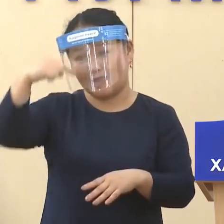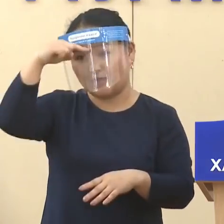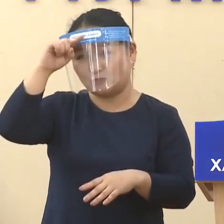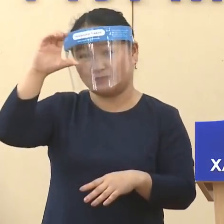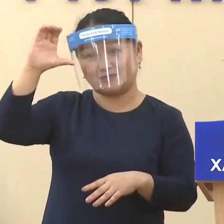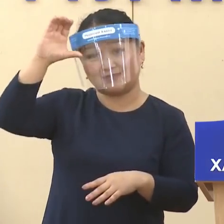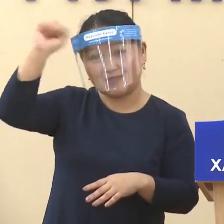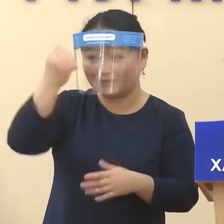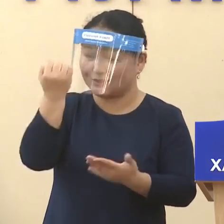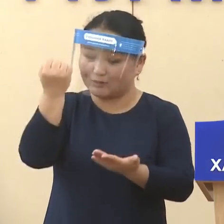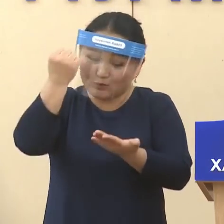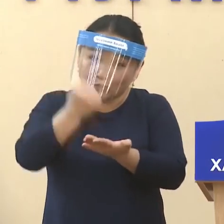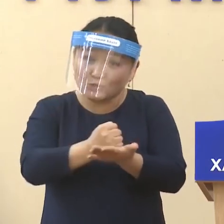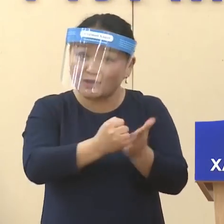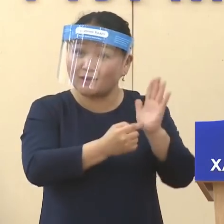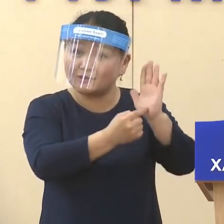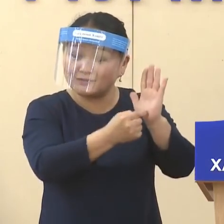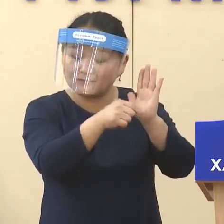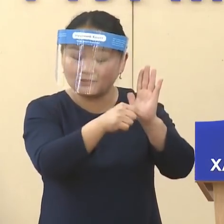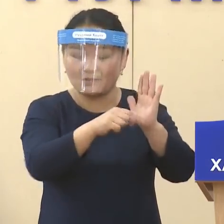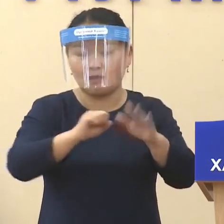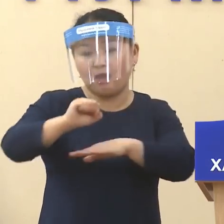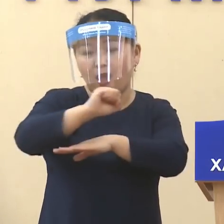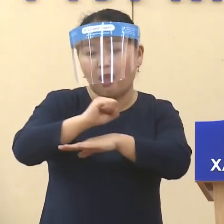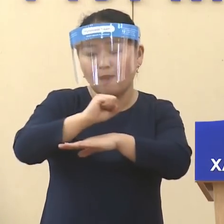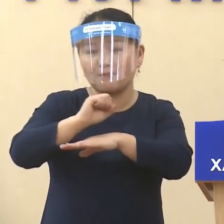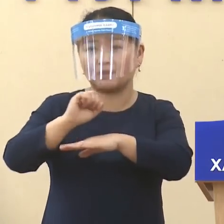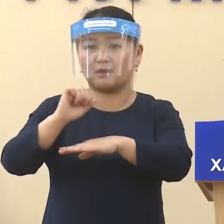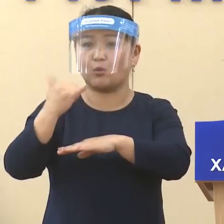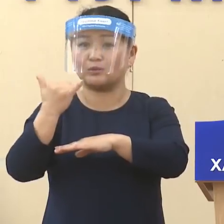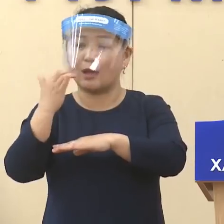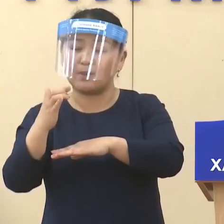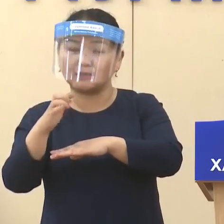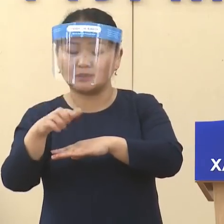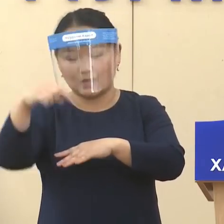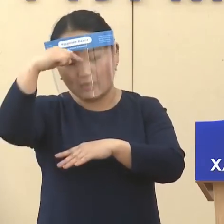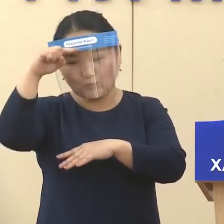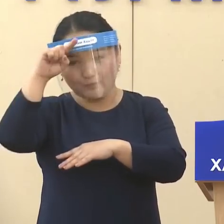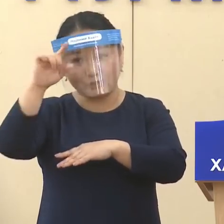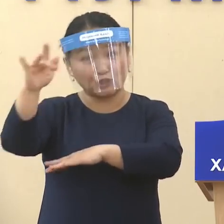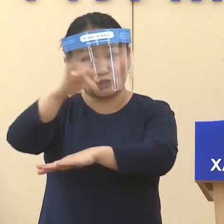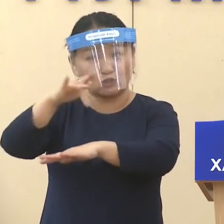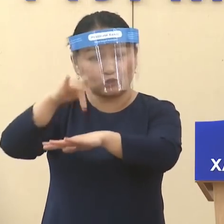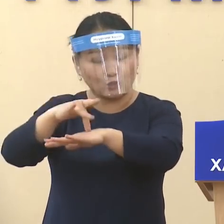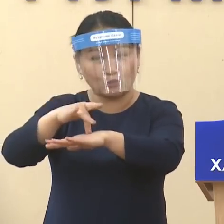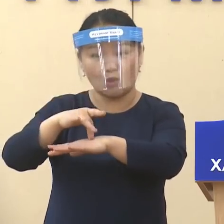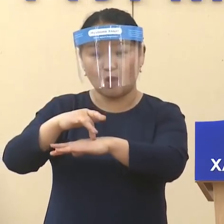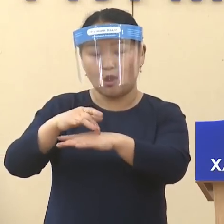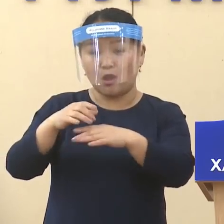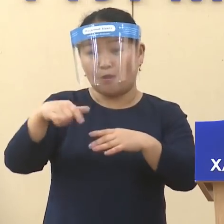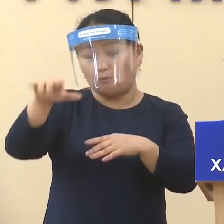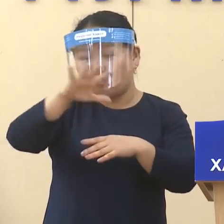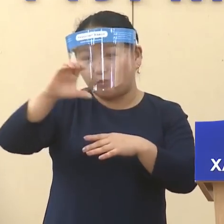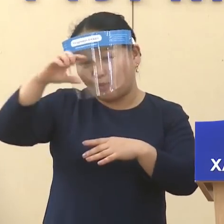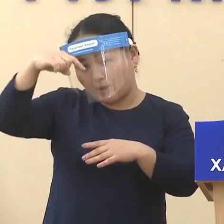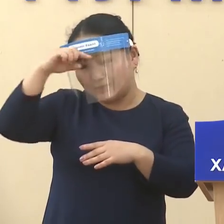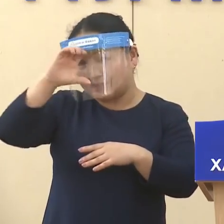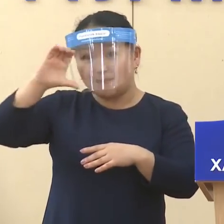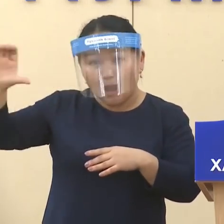байгуулагдсан аймаг нийслэлийн эрүүл мэндийн төв, нэгдсэн эмнэлэг бүсэн онцлогооны төв, сум